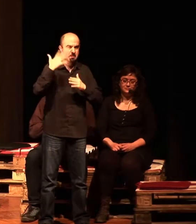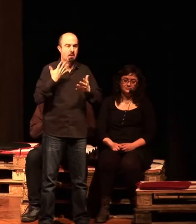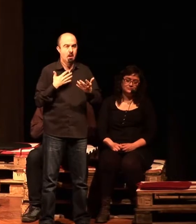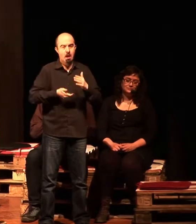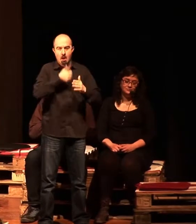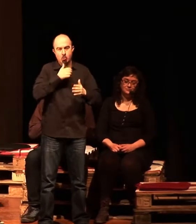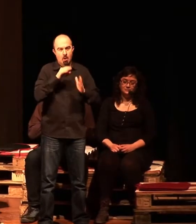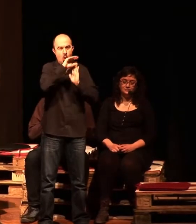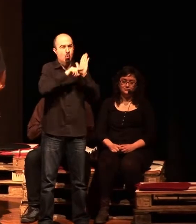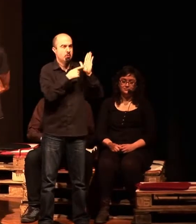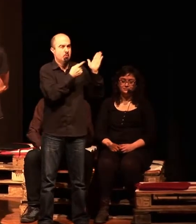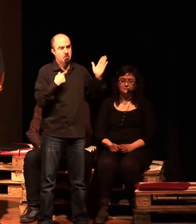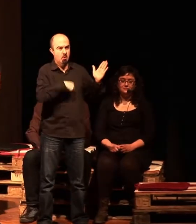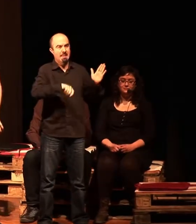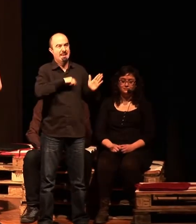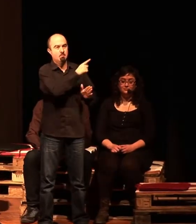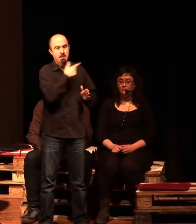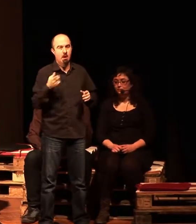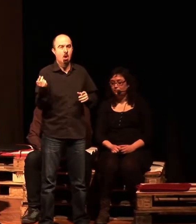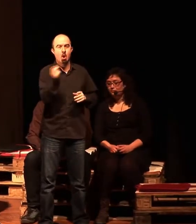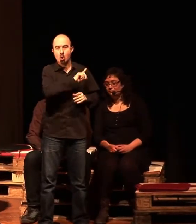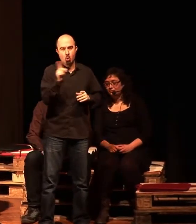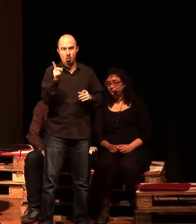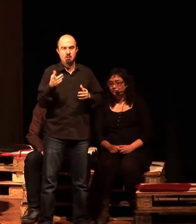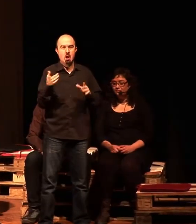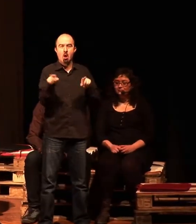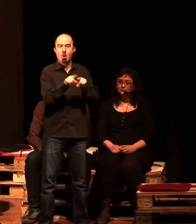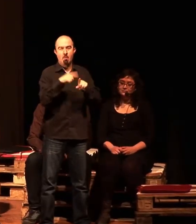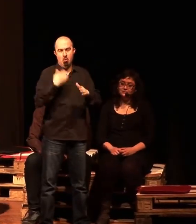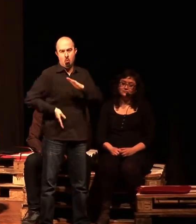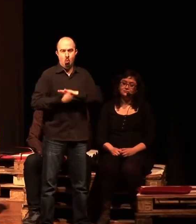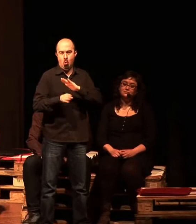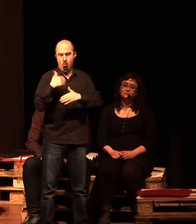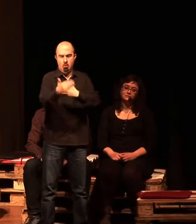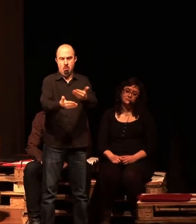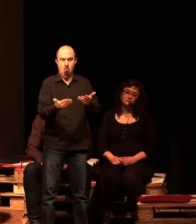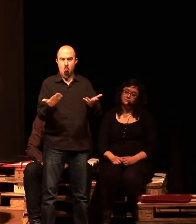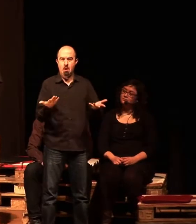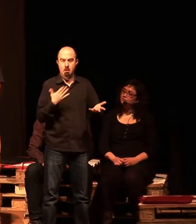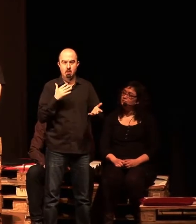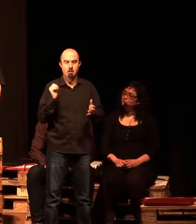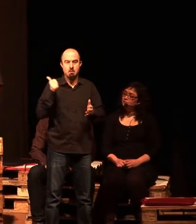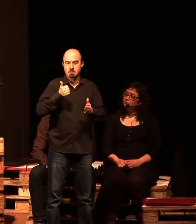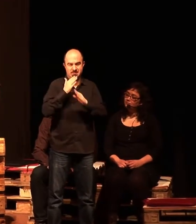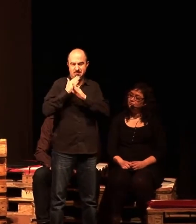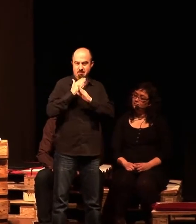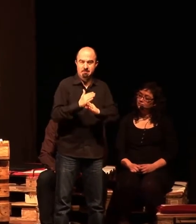per una Constitució espanyola que no va ser res més que una continuïtat que va perpetuar